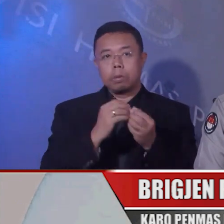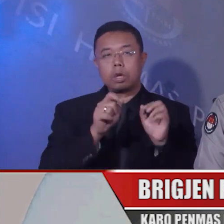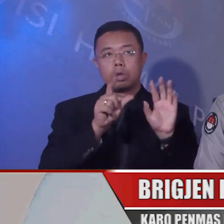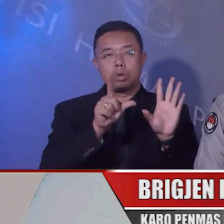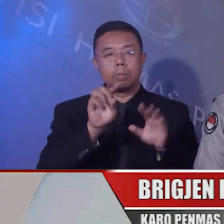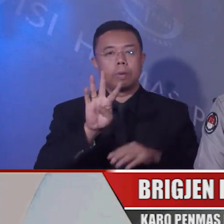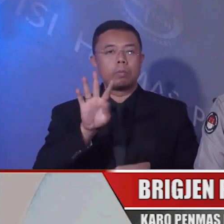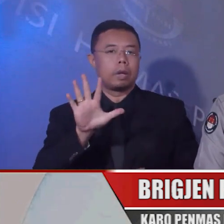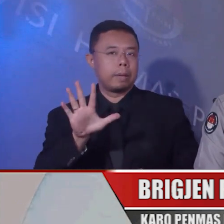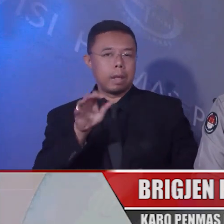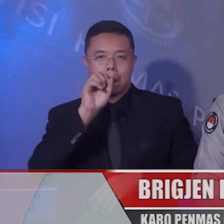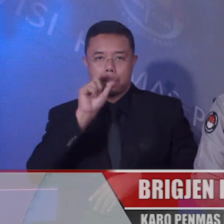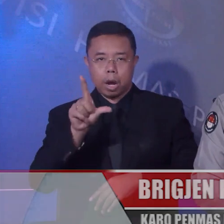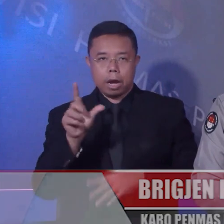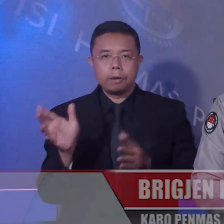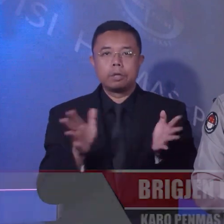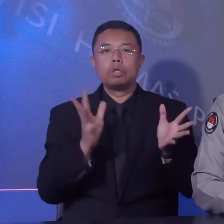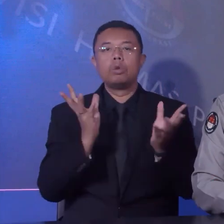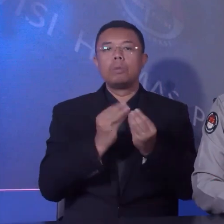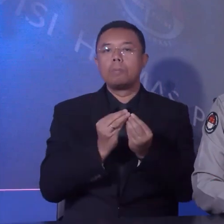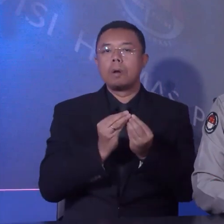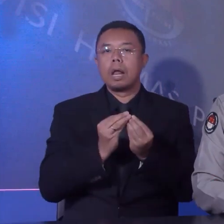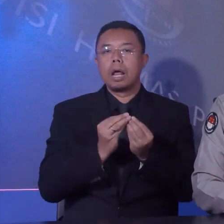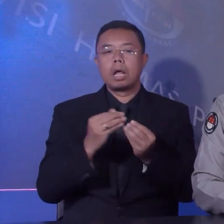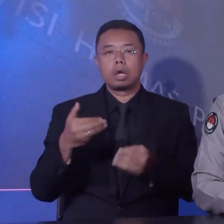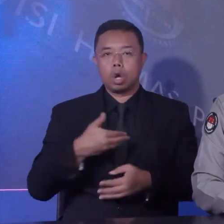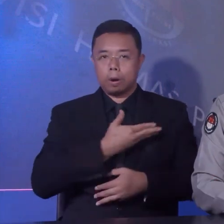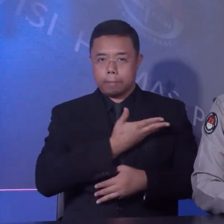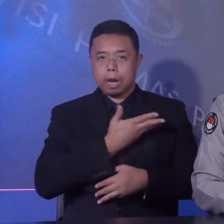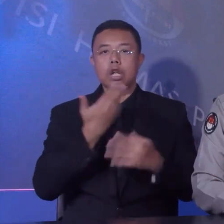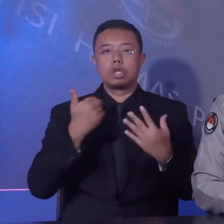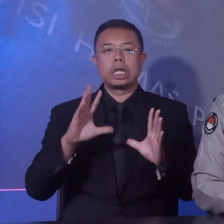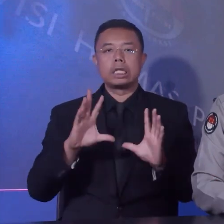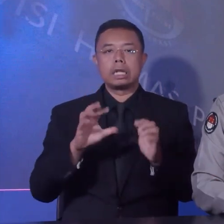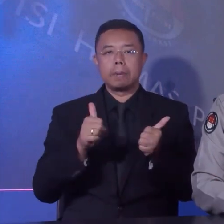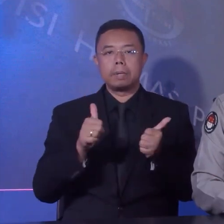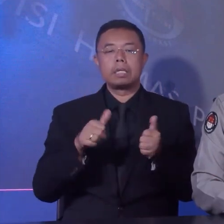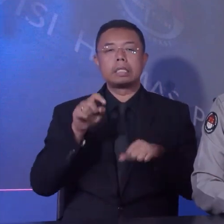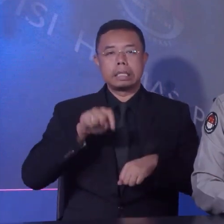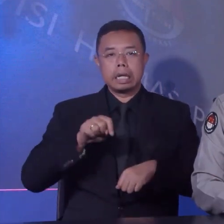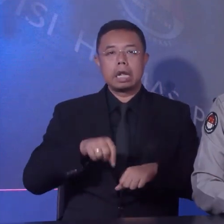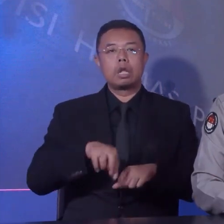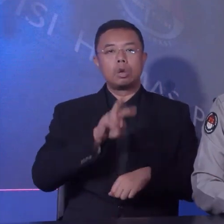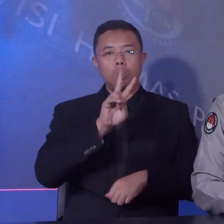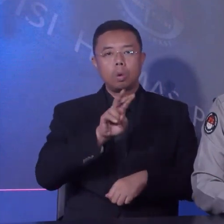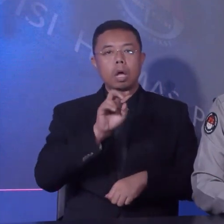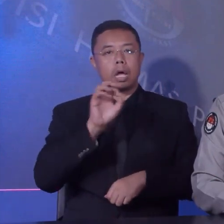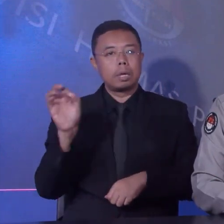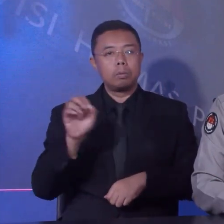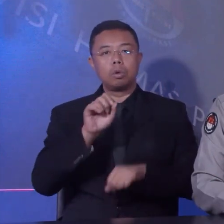745 laporan jumlah korban tppu yang diselamatkan sebanyak